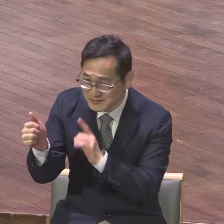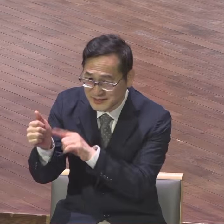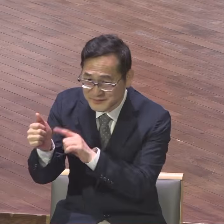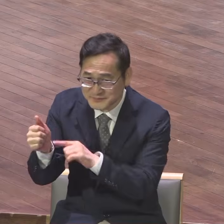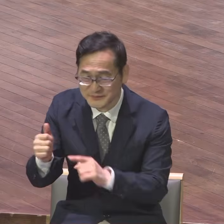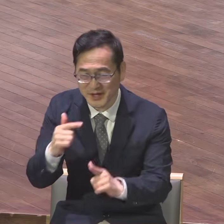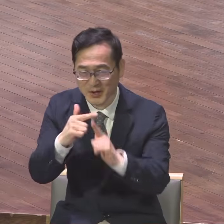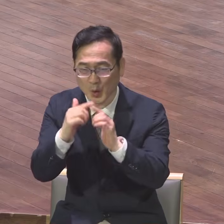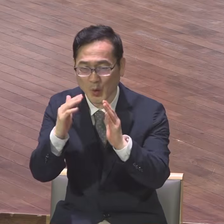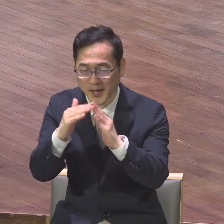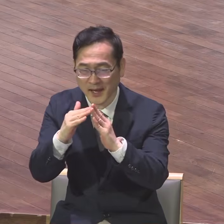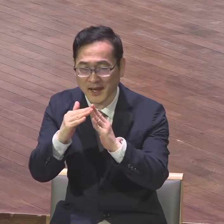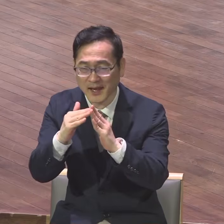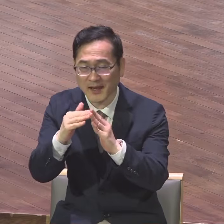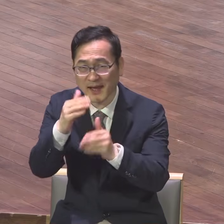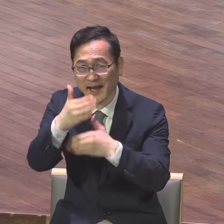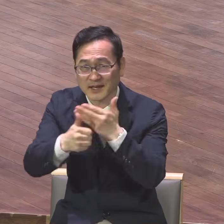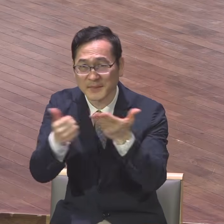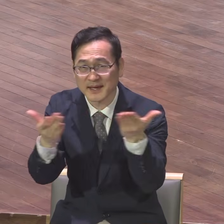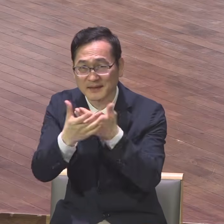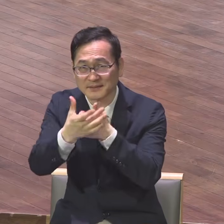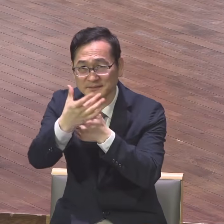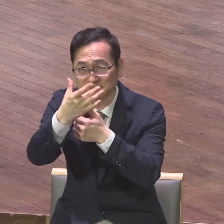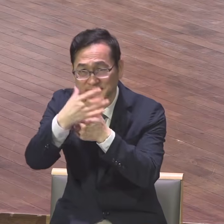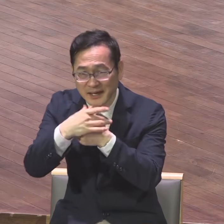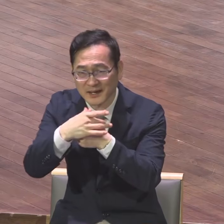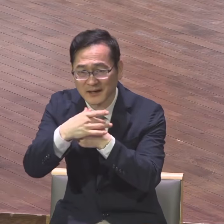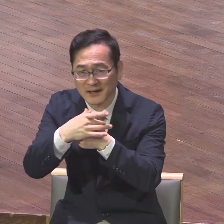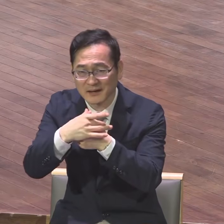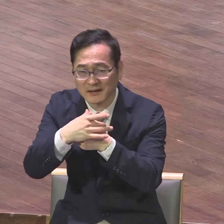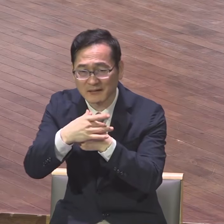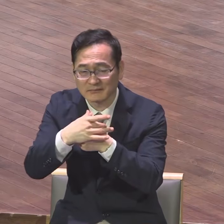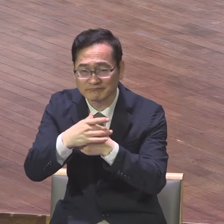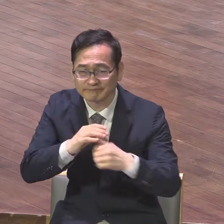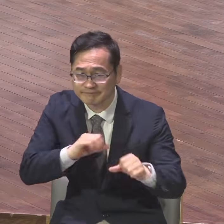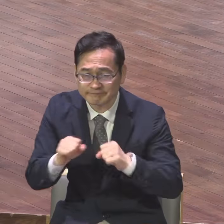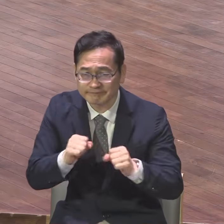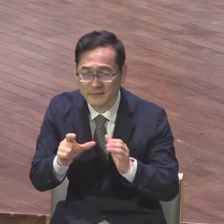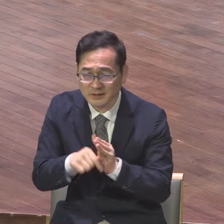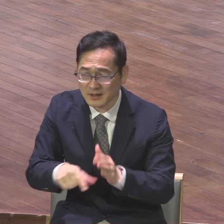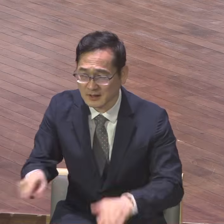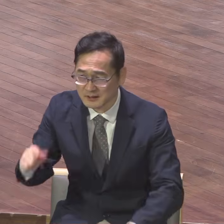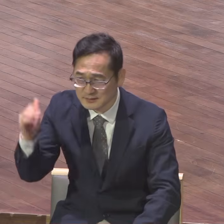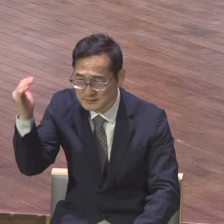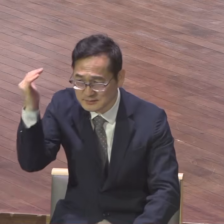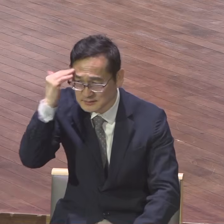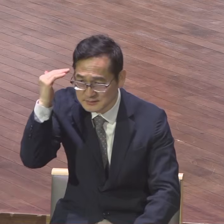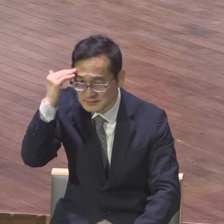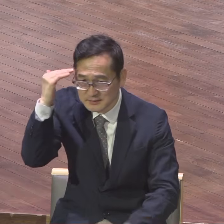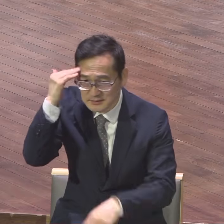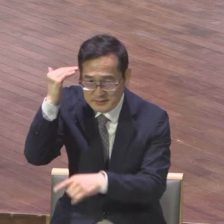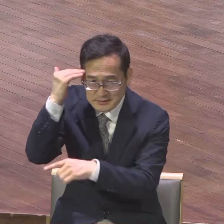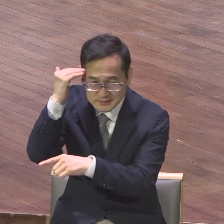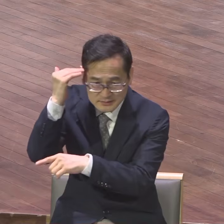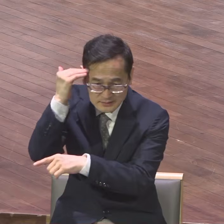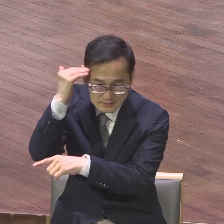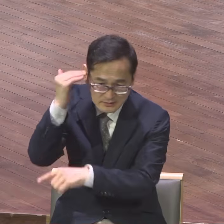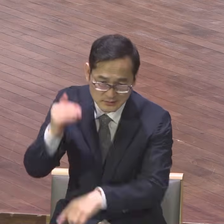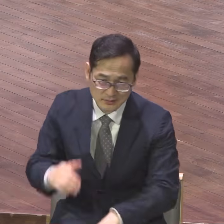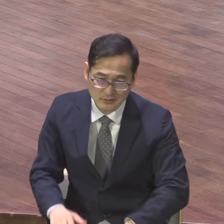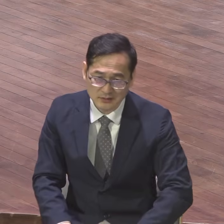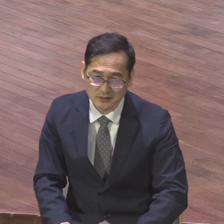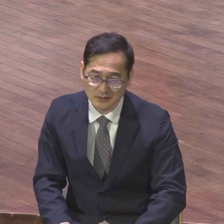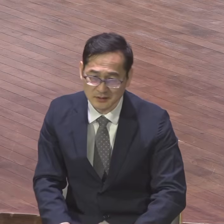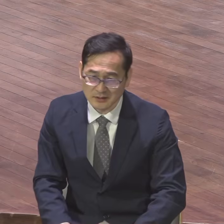교회가 본질적인 사명을 감당해 나가는데 사사건건 걸림돌이에요. 걸림돌이